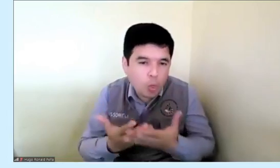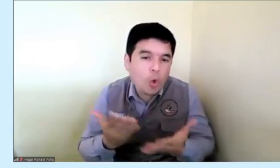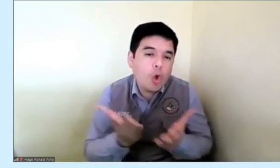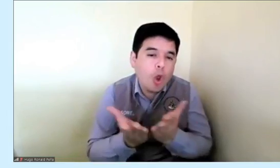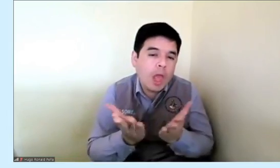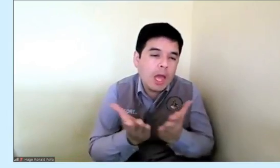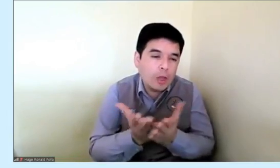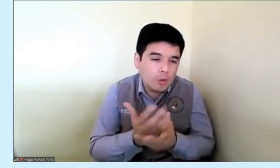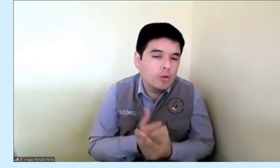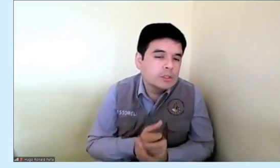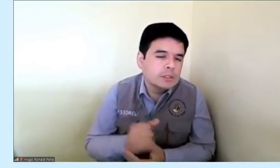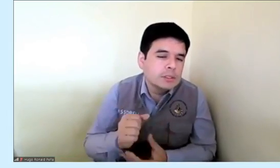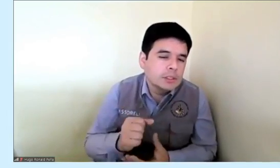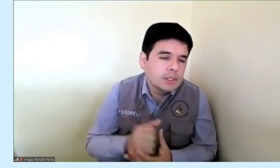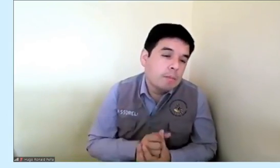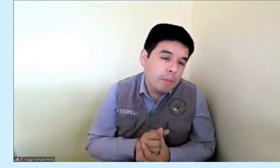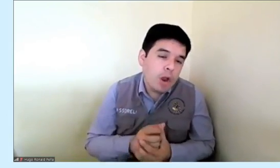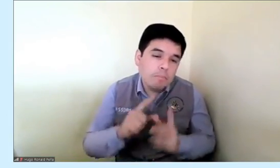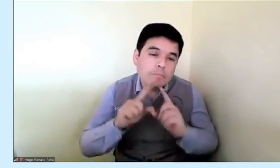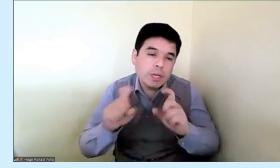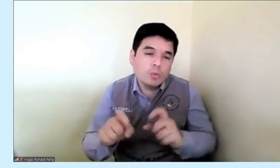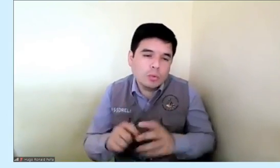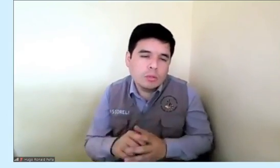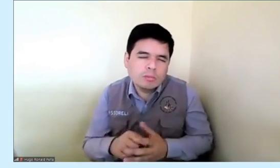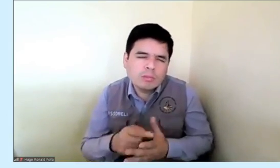Yo sé, niños, que ustedes estudian en el colegio.